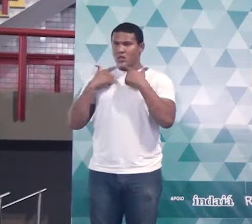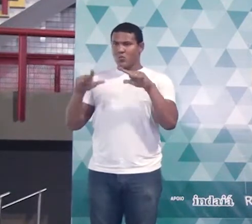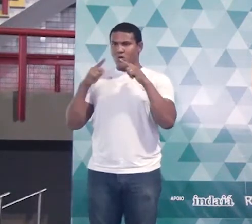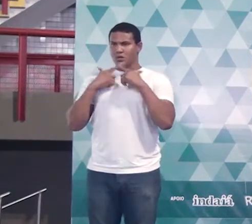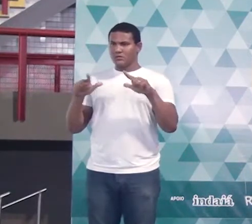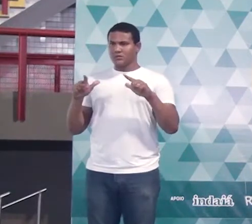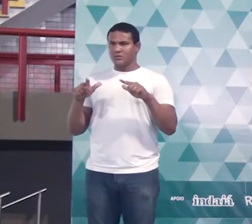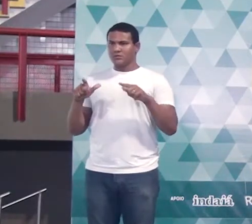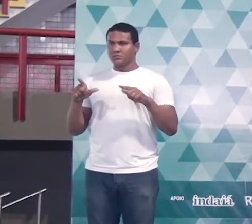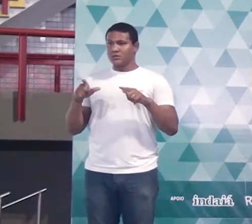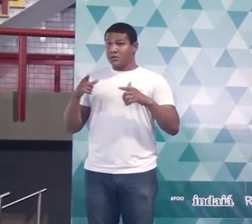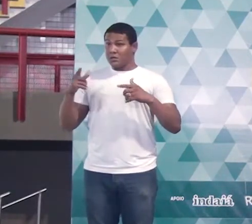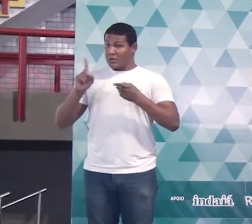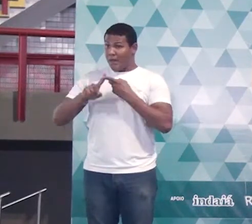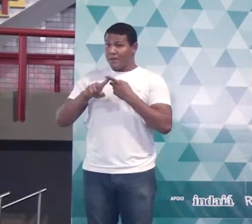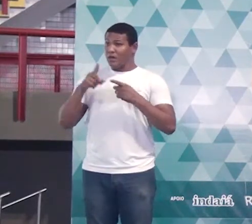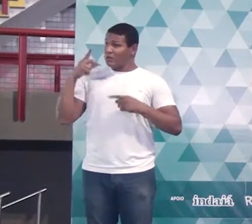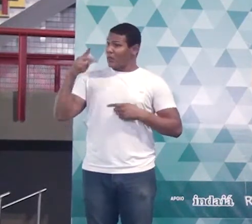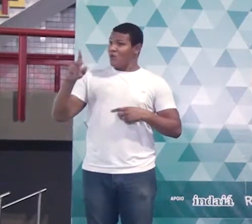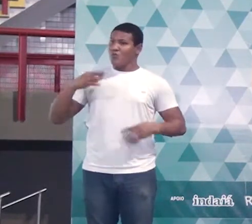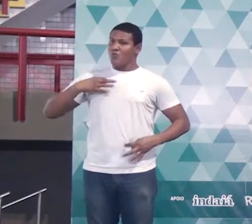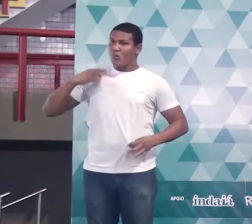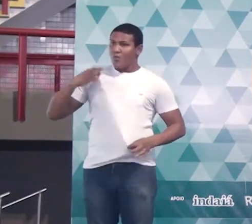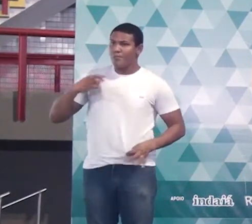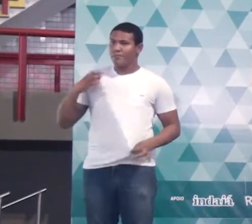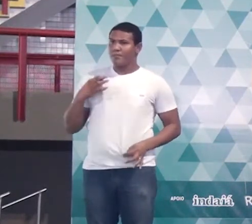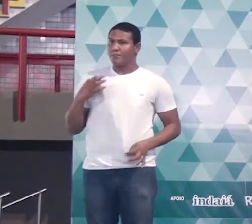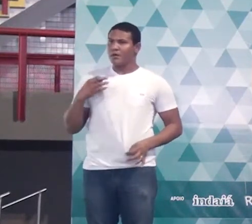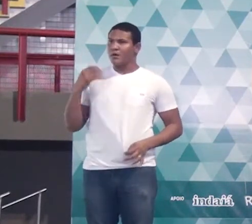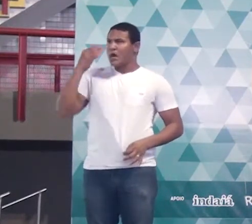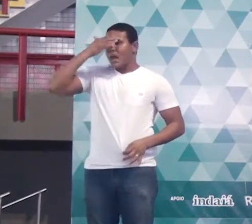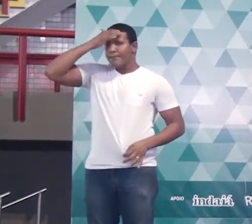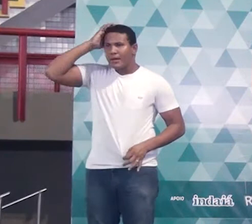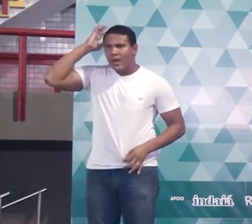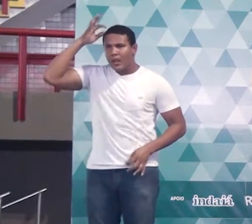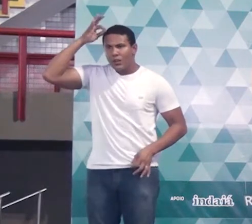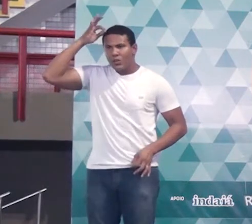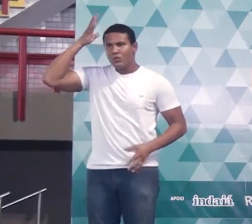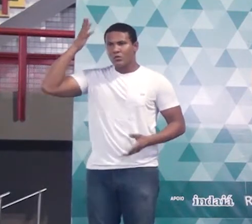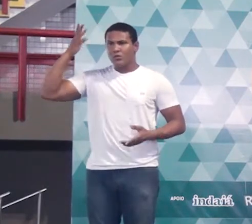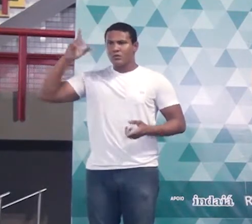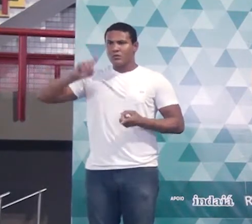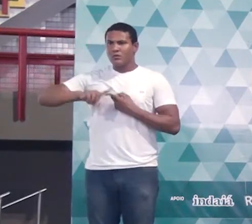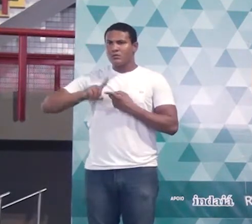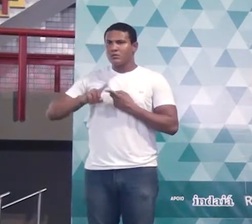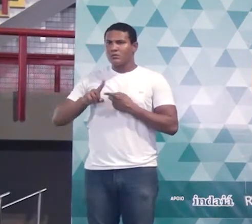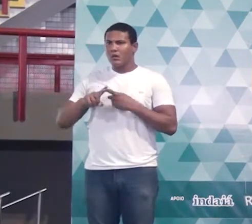como você se veste, o seu cabelo, a cor das